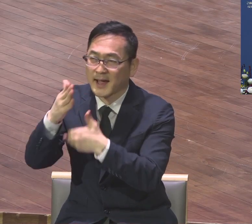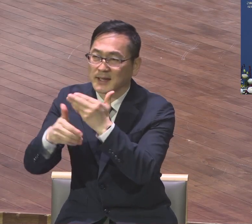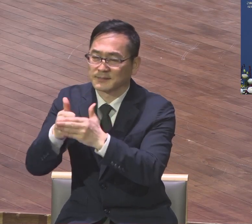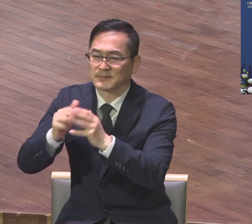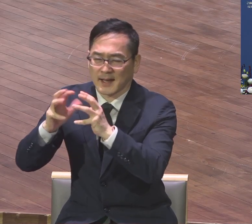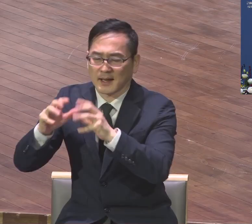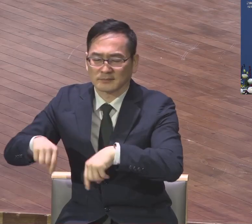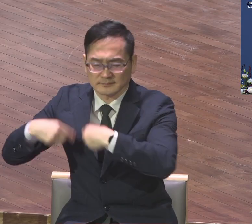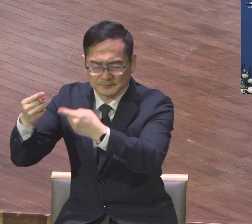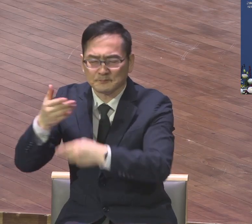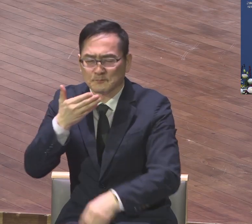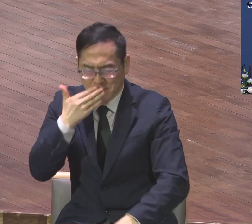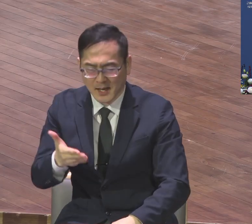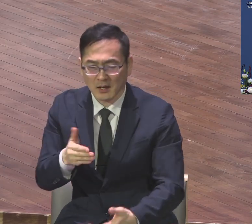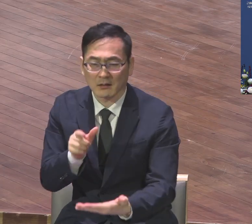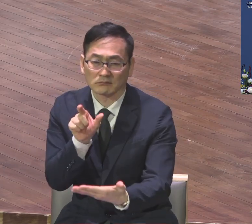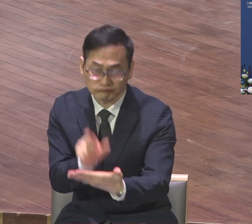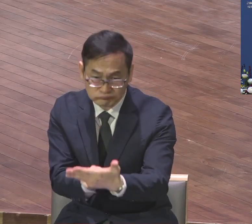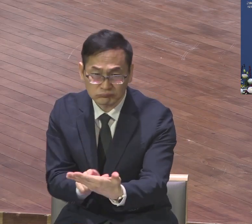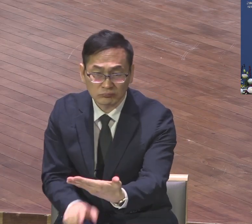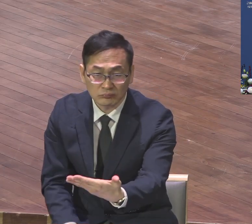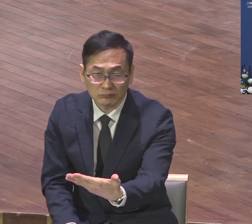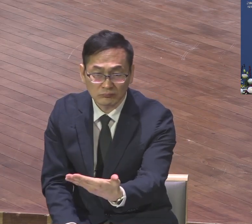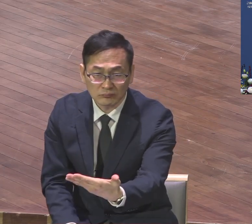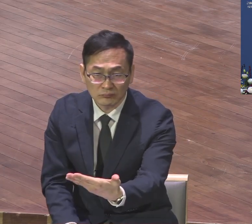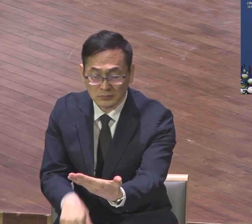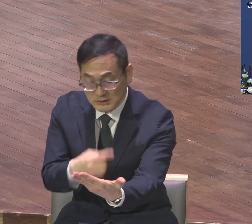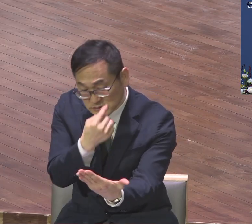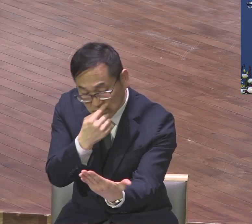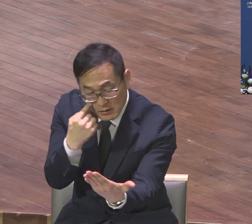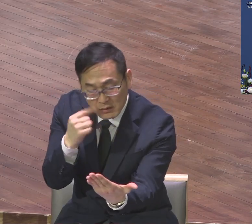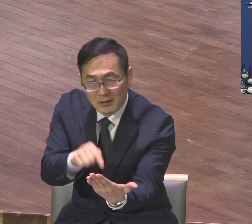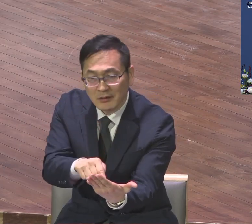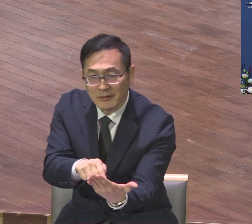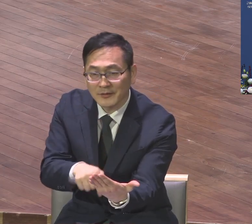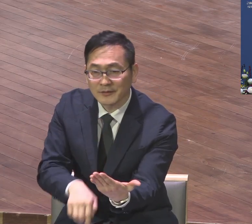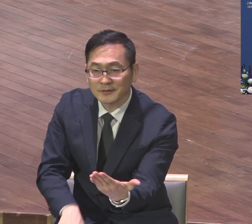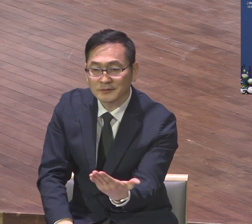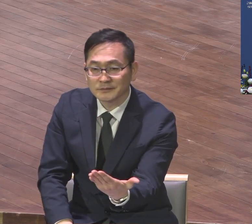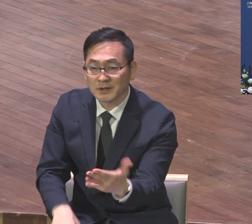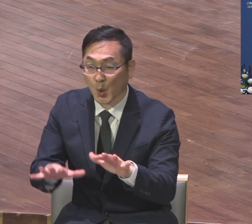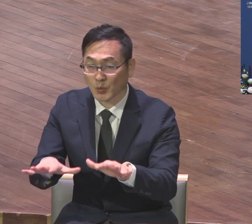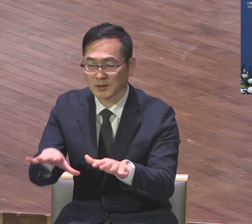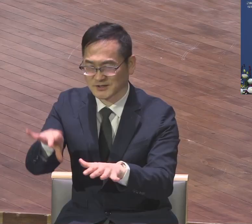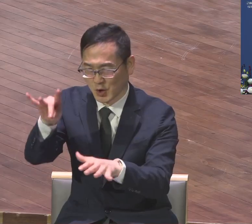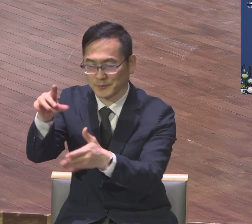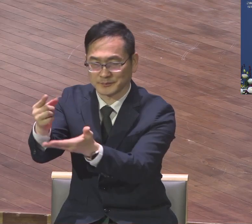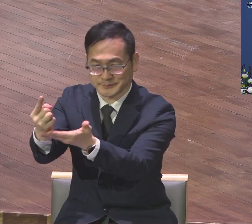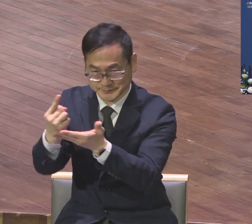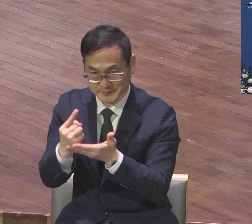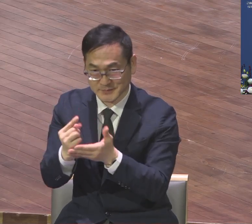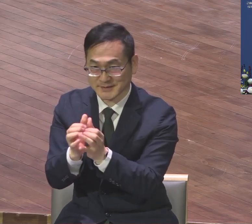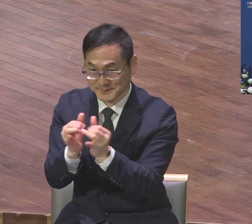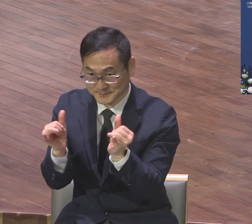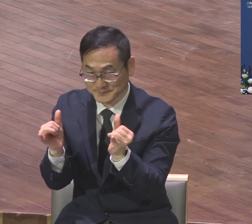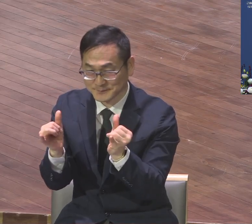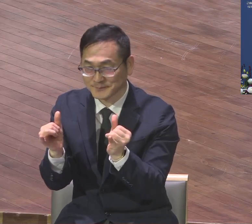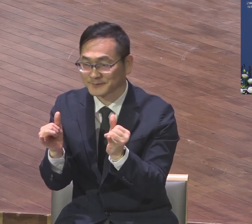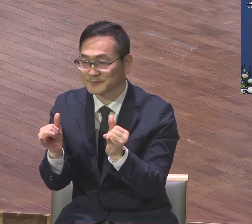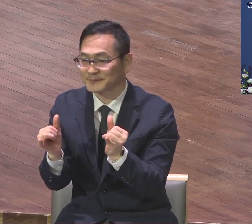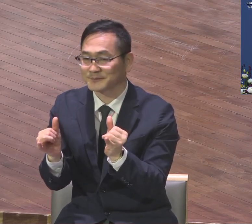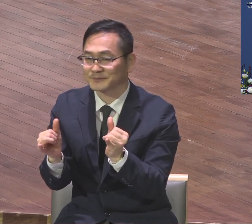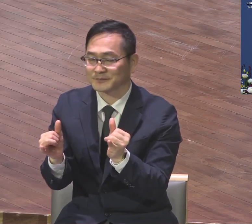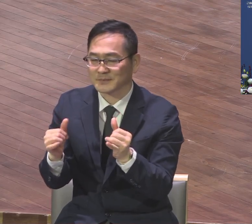있어요. 자, 오늘 이 말씀을 통해서 이 자리에 초청받은 분들이 영원한 생명을